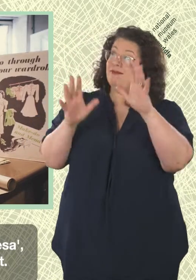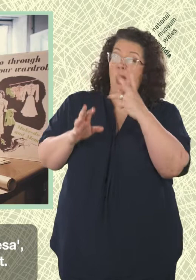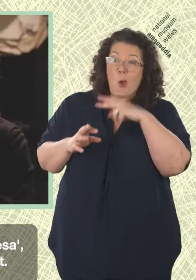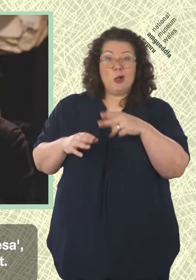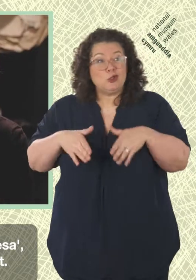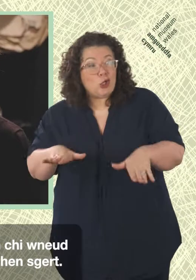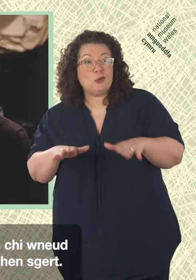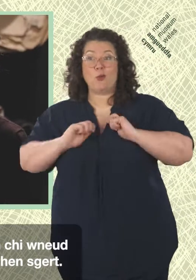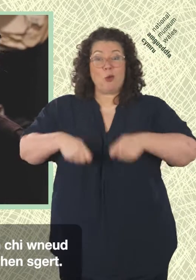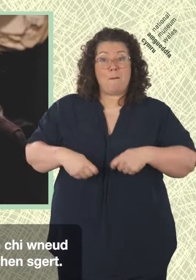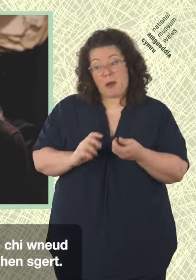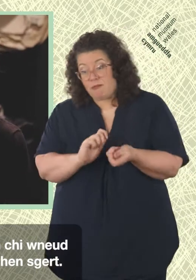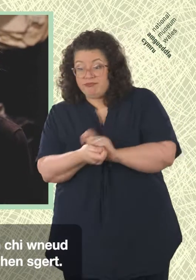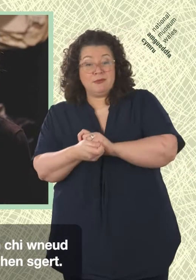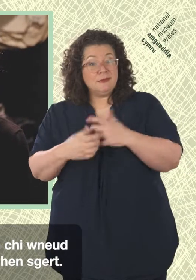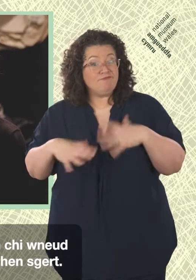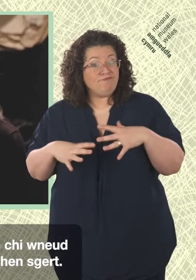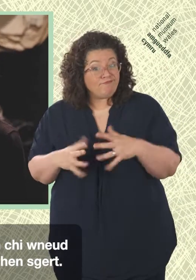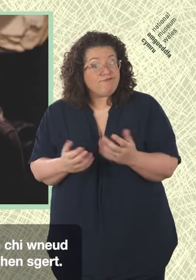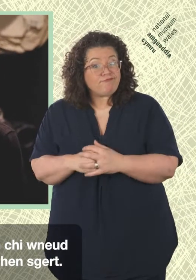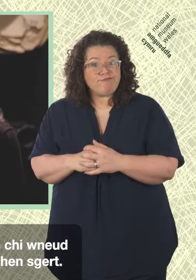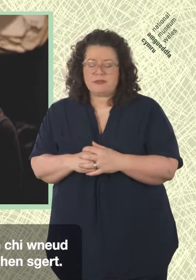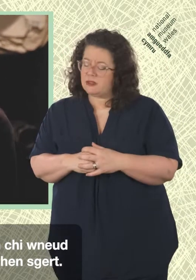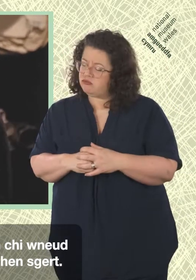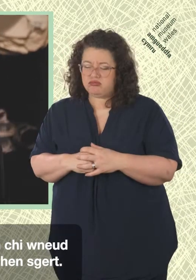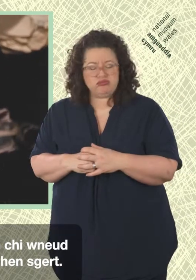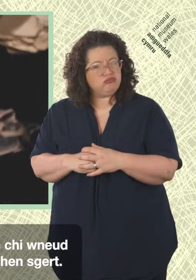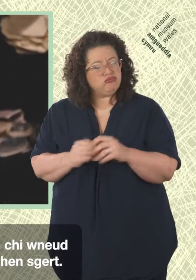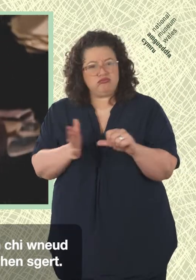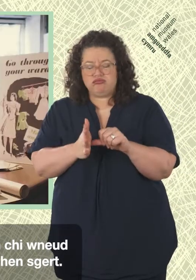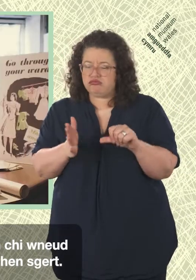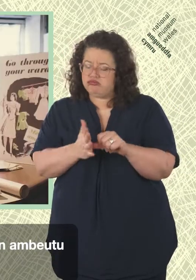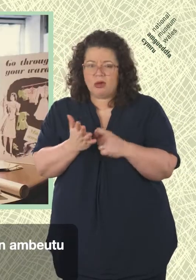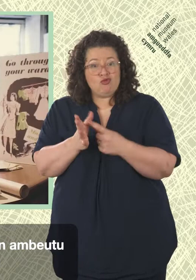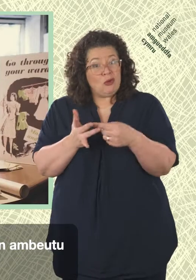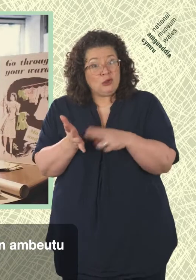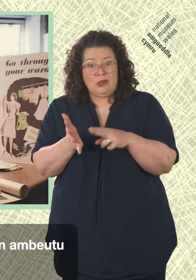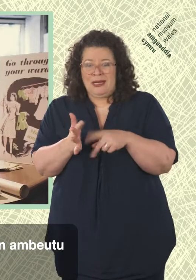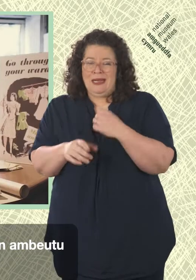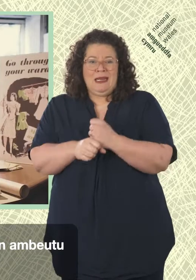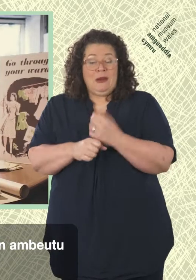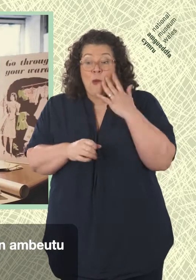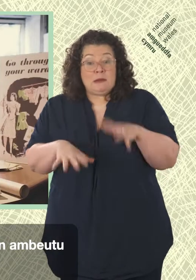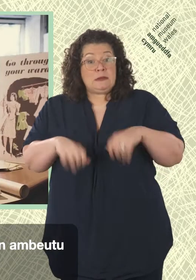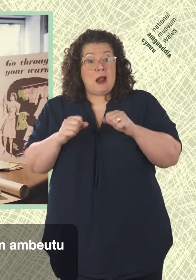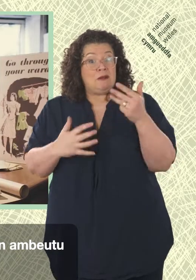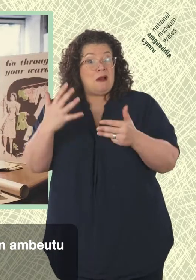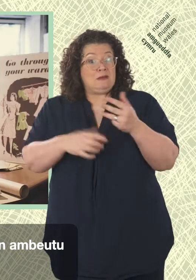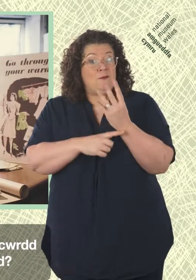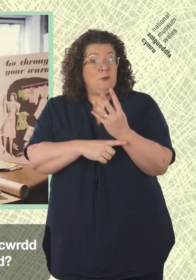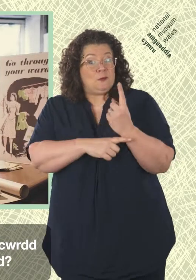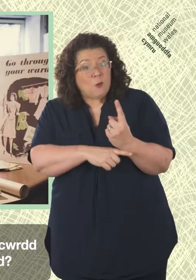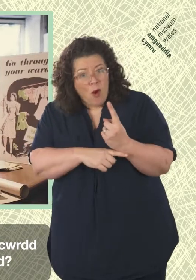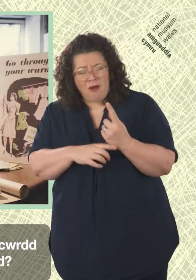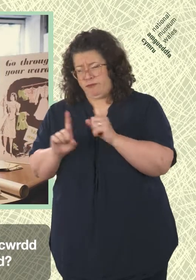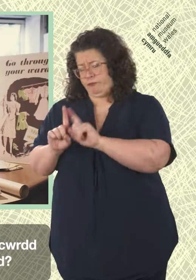sgart. Mae'n wych beth gallwch chi wneud mas o hen jwmper neu hen sgart. A chymod, mae'r Mary'n sôn yn beth i'r fyddin tîn. Nathach